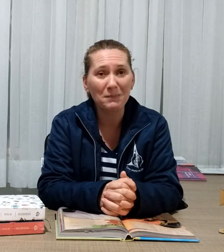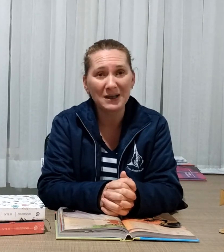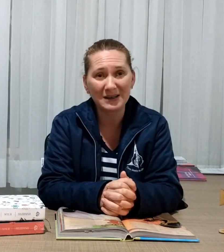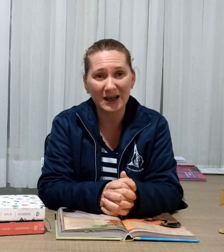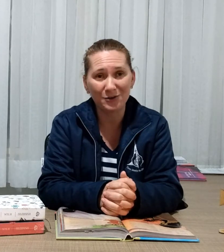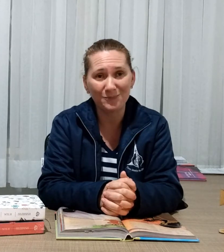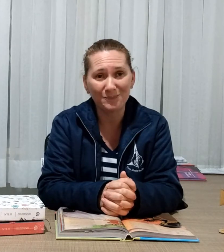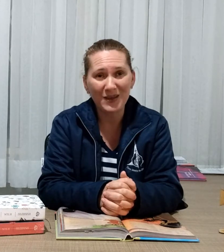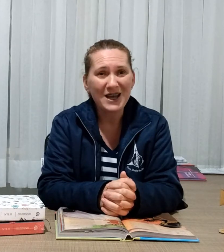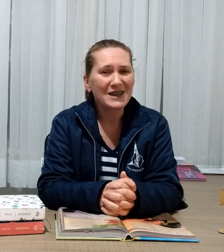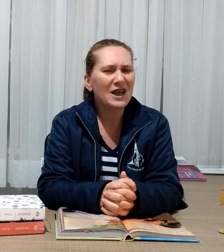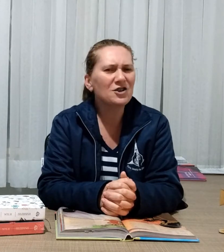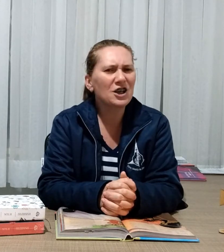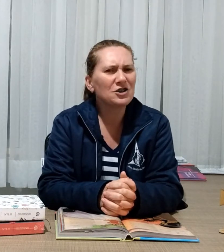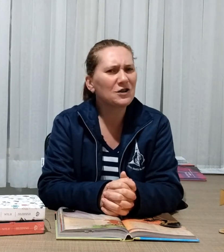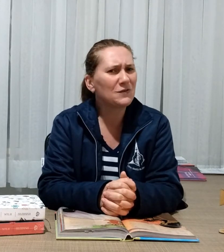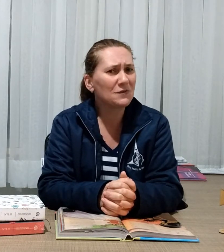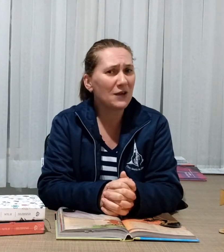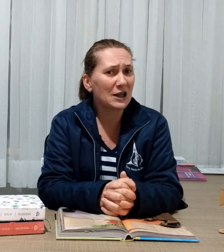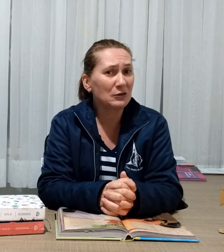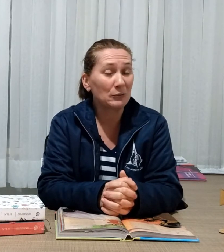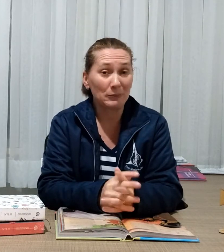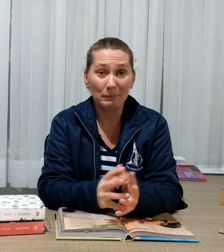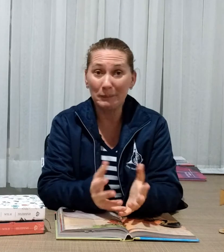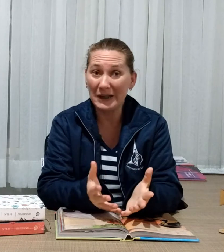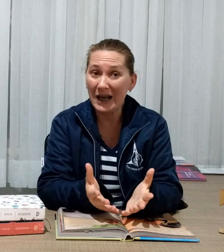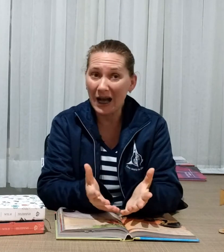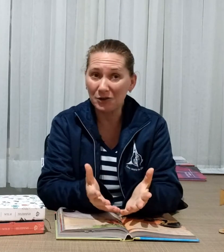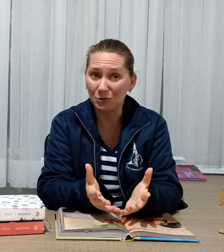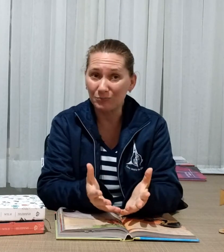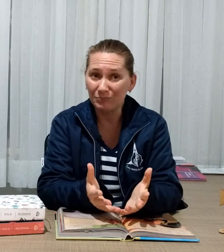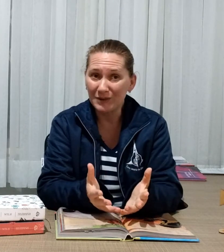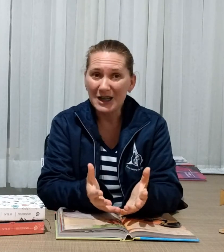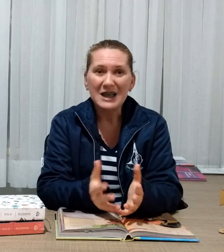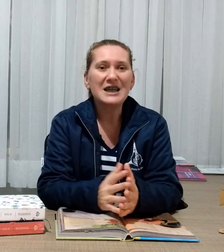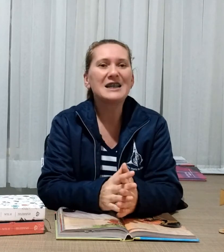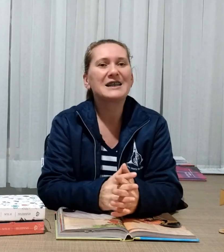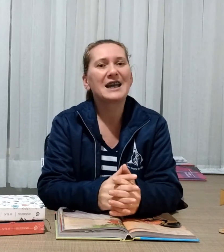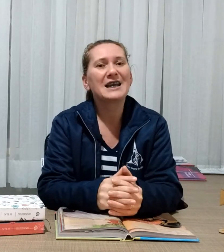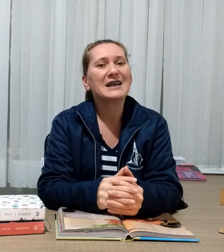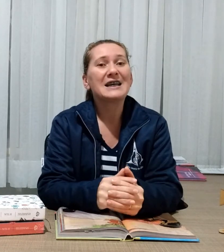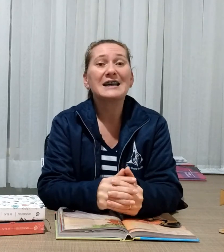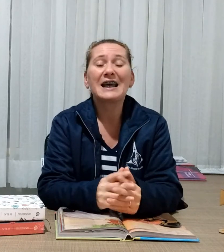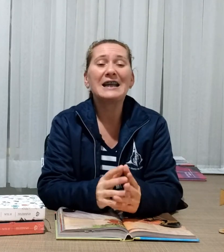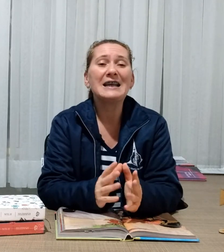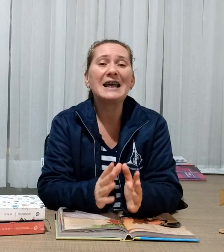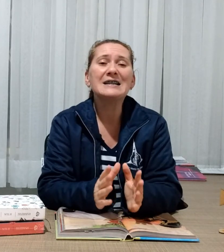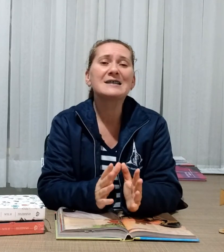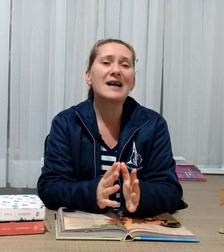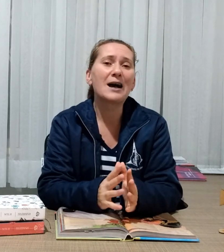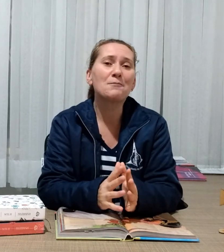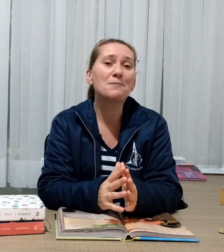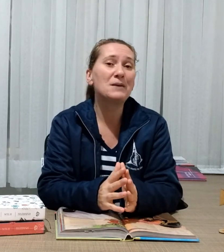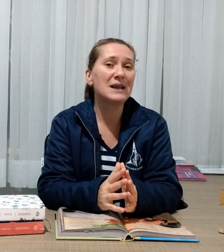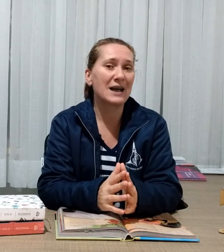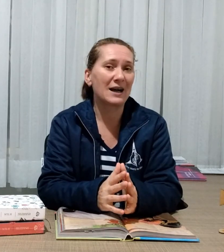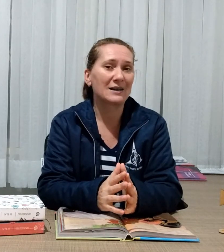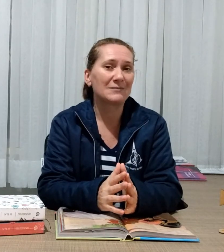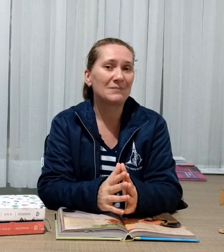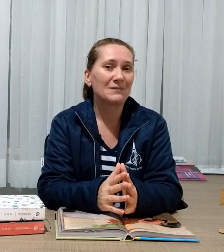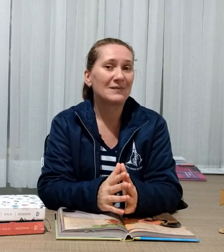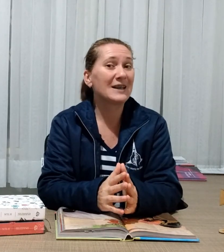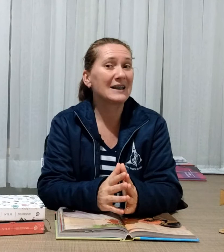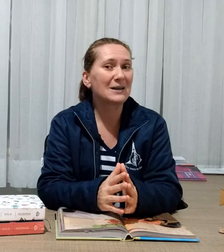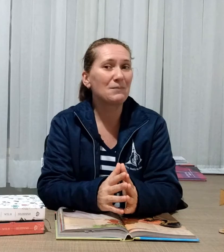bem apertado, tem gente vivendo brigado, e tem quem nem sabe